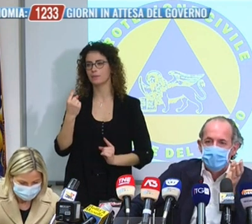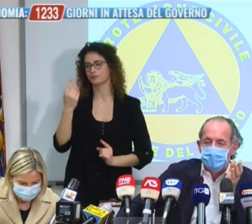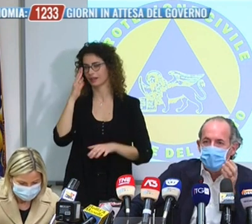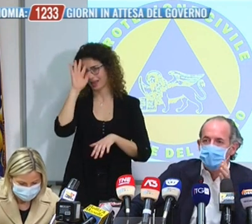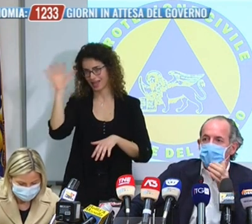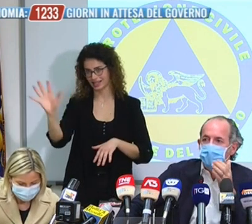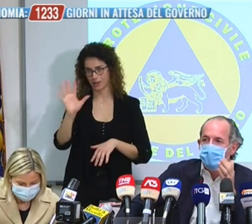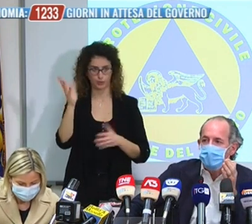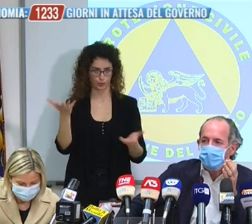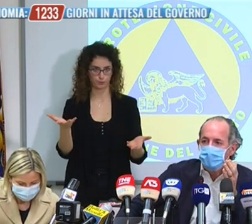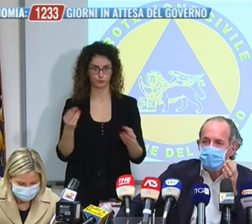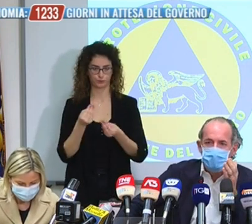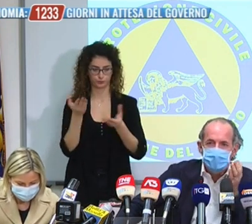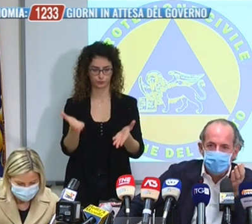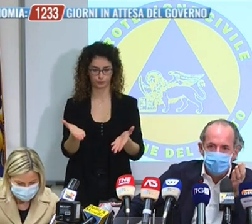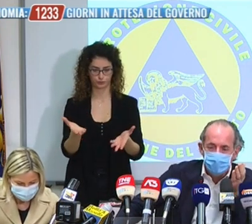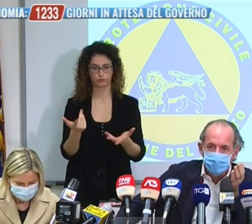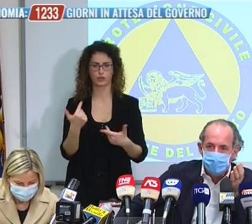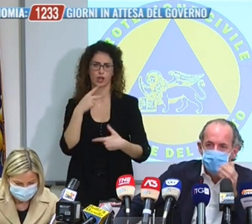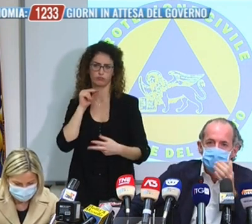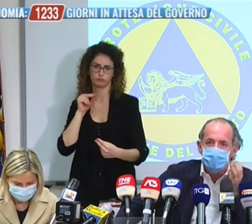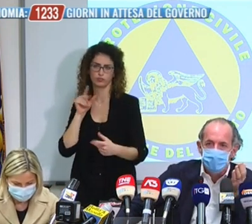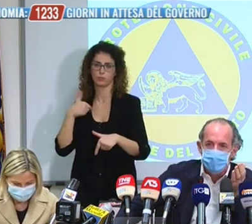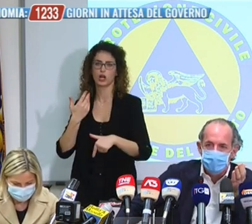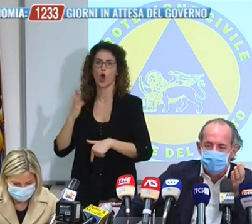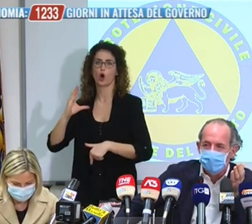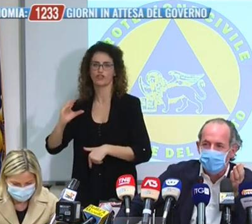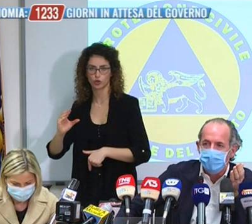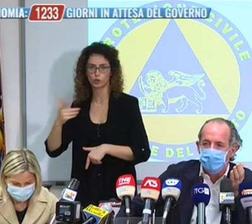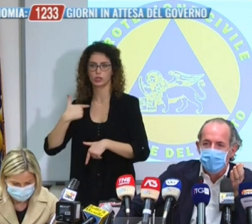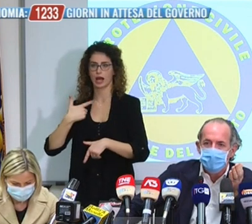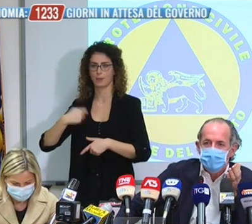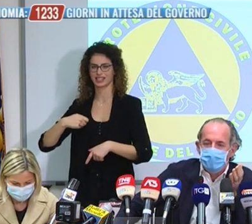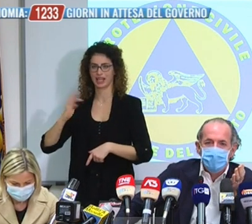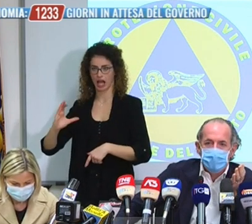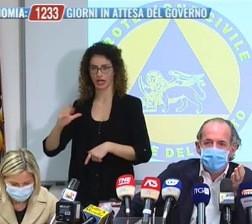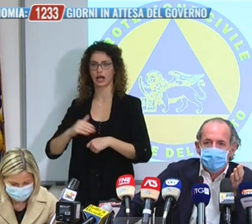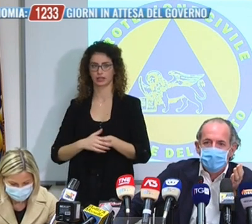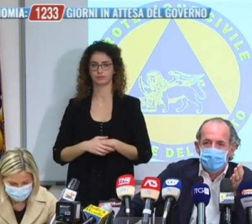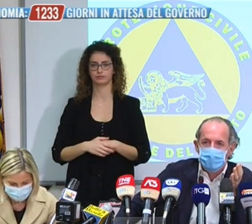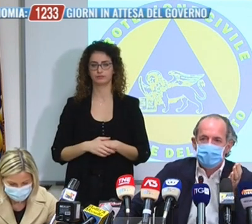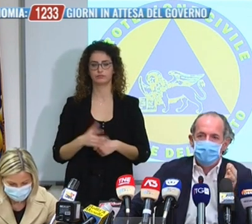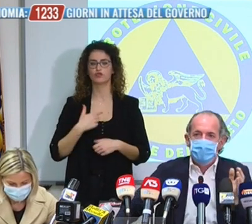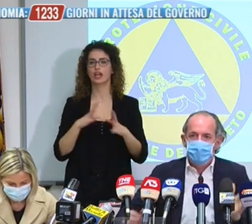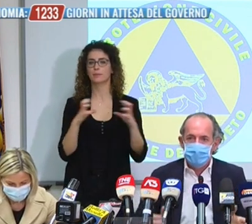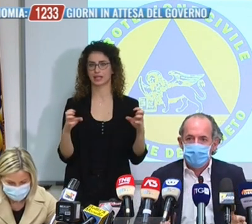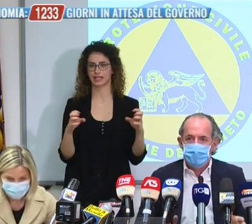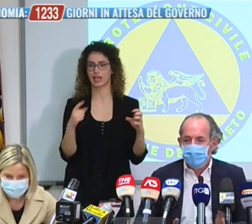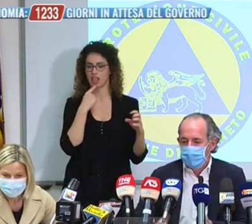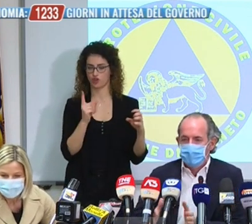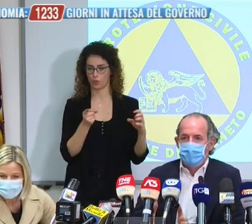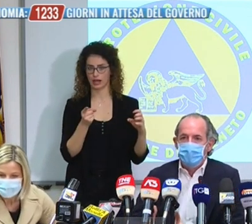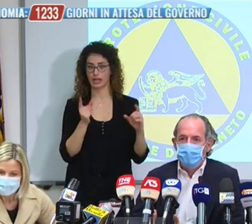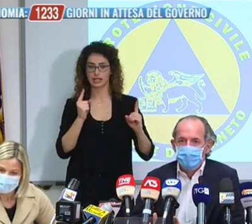faccio un esempio, ad esempio ne abbiamo già parlato con Confindustria, col presidente Carraro, ci sono delle imprese che dicono noi se abbiamo i